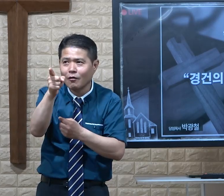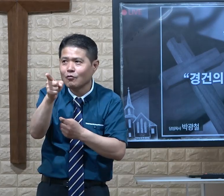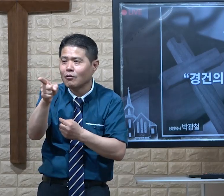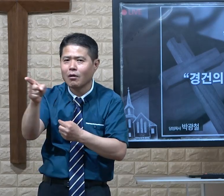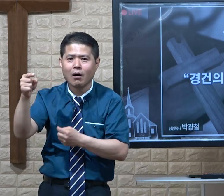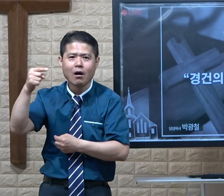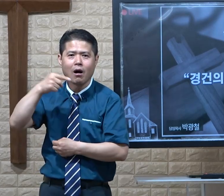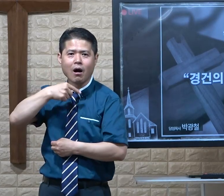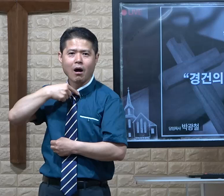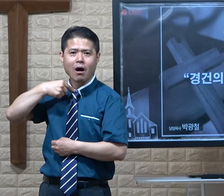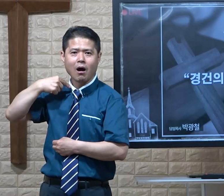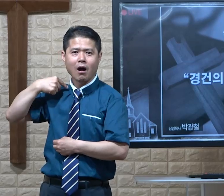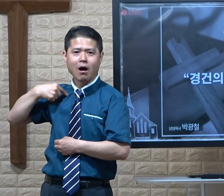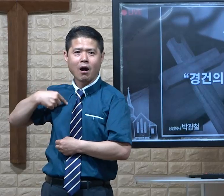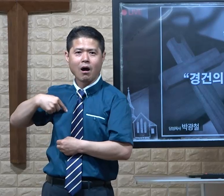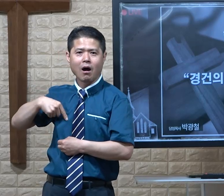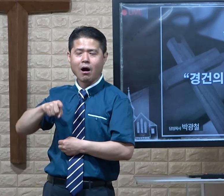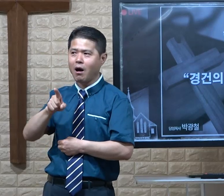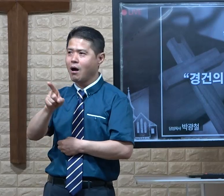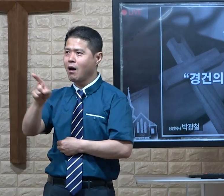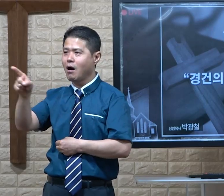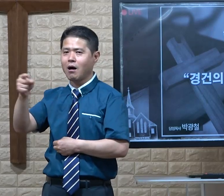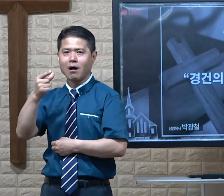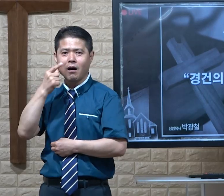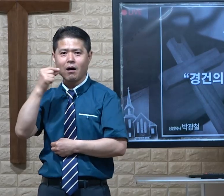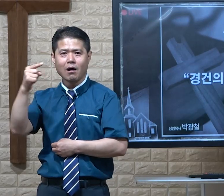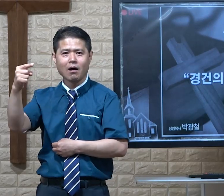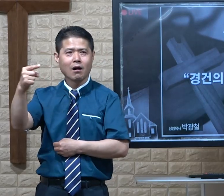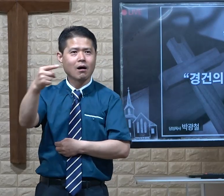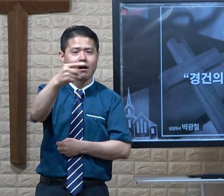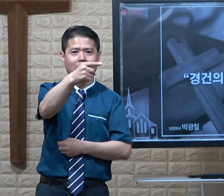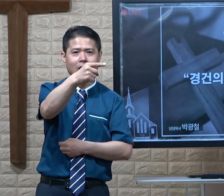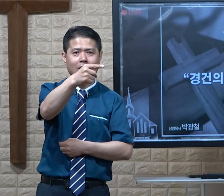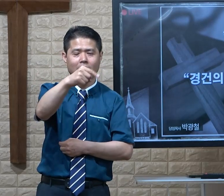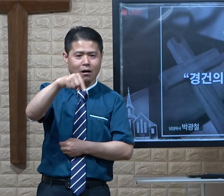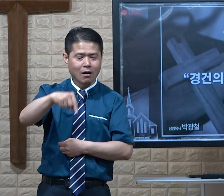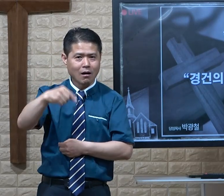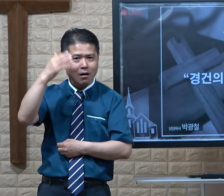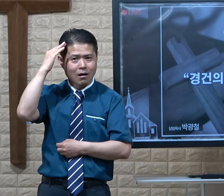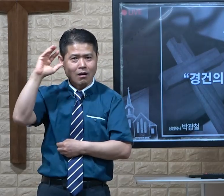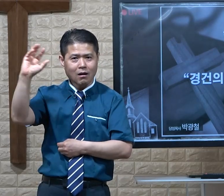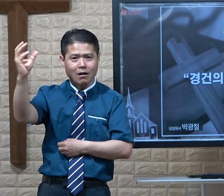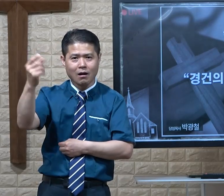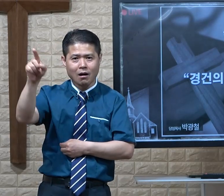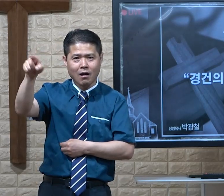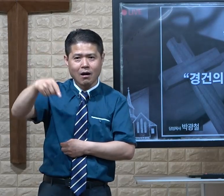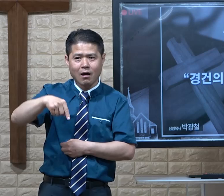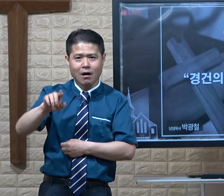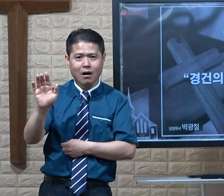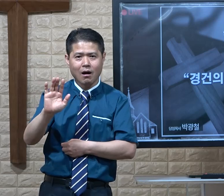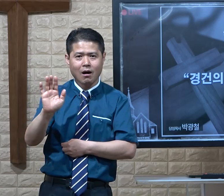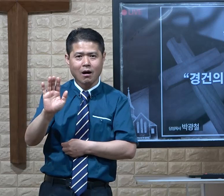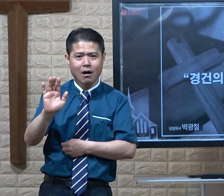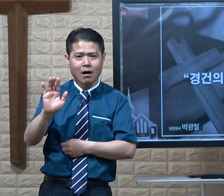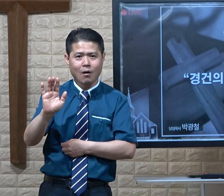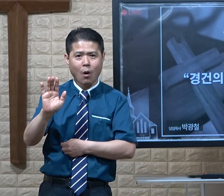지금은 태풍도 오지 않고 오히려 중국 쪽으로 일본 쪽으로 빗나가면서 한국에는